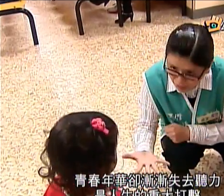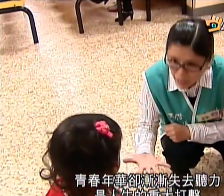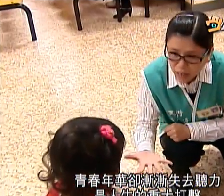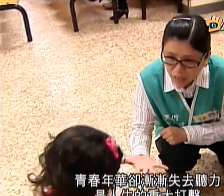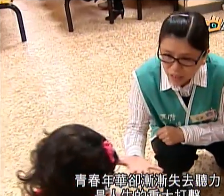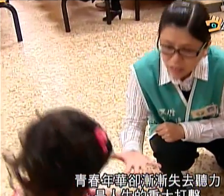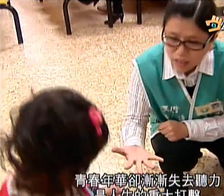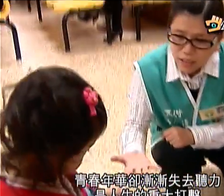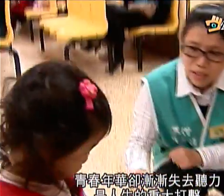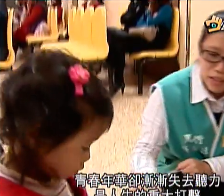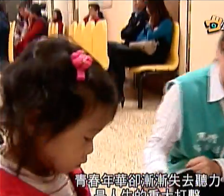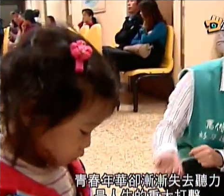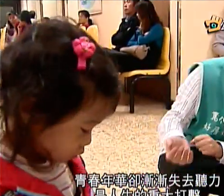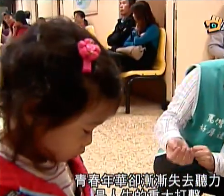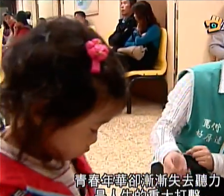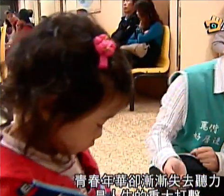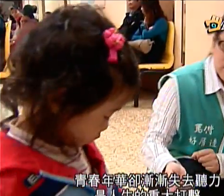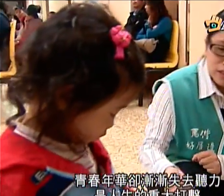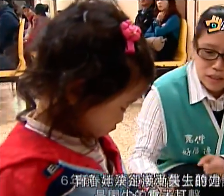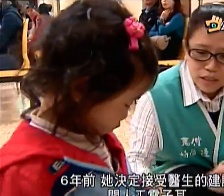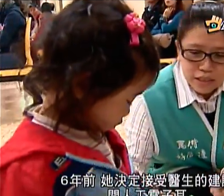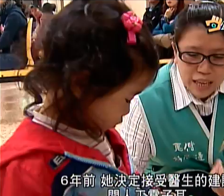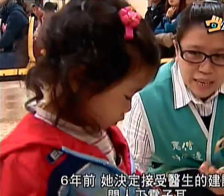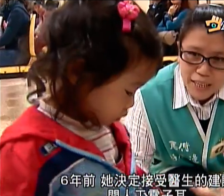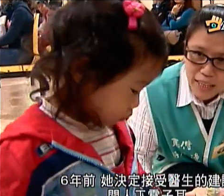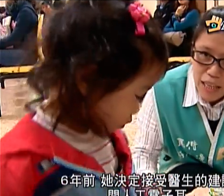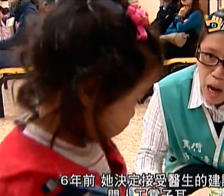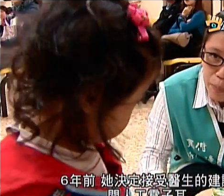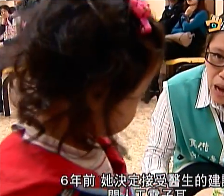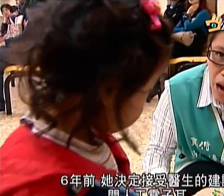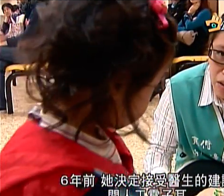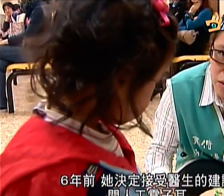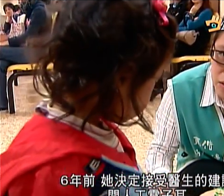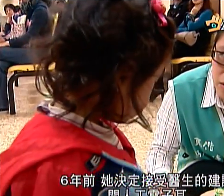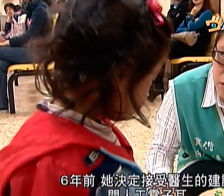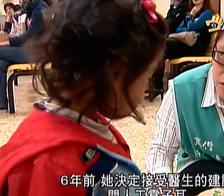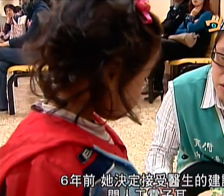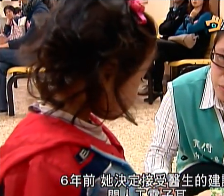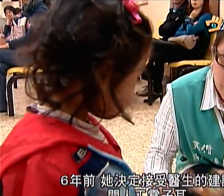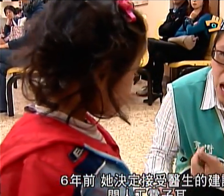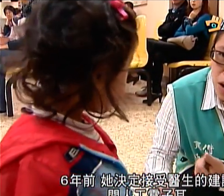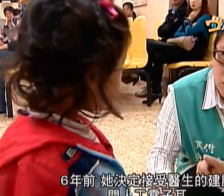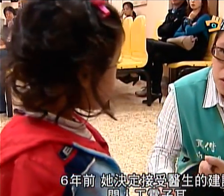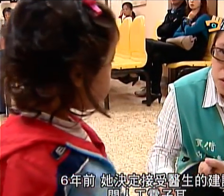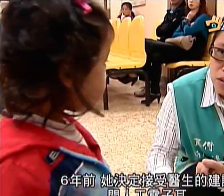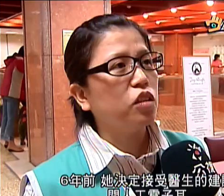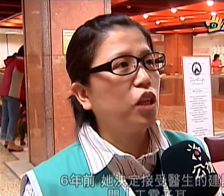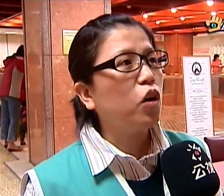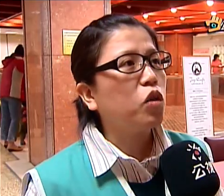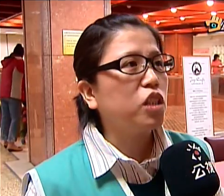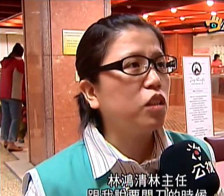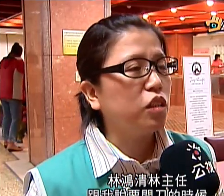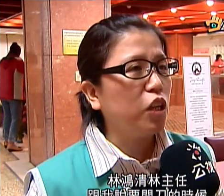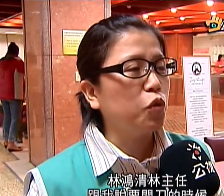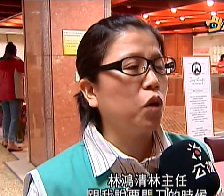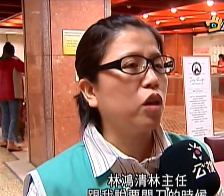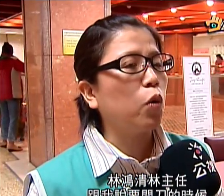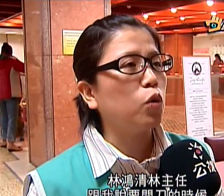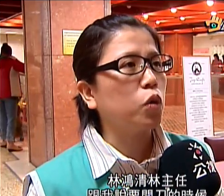听力，是人生的重大打击。6年前他决定接受医生的建议开人工电子耳。 林主任跟我说要